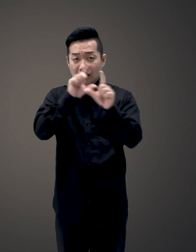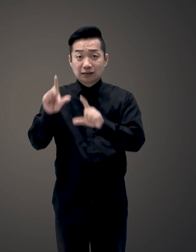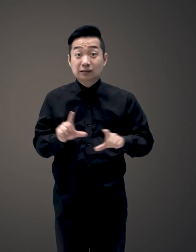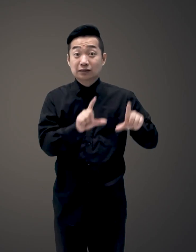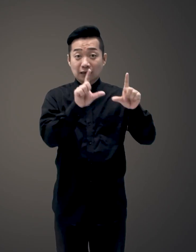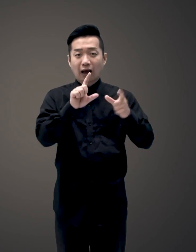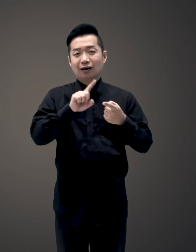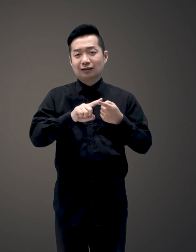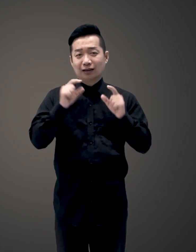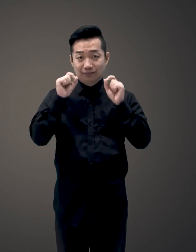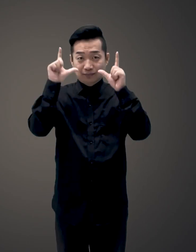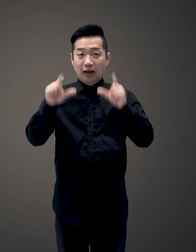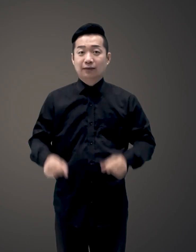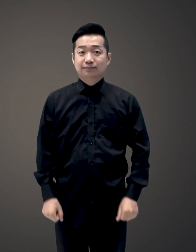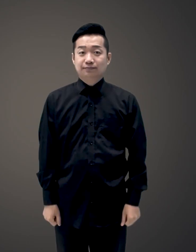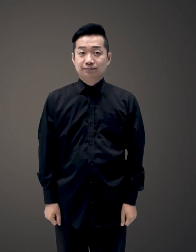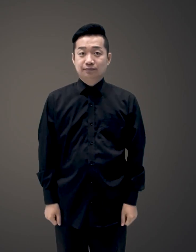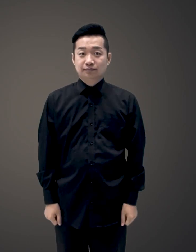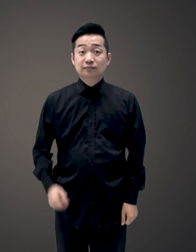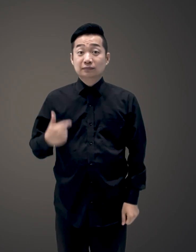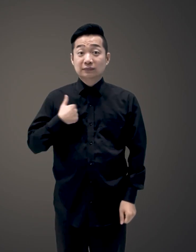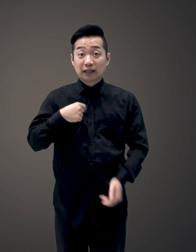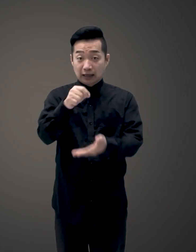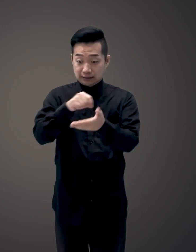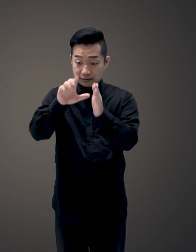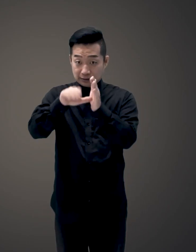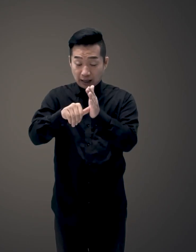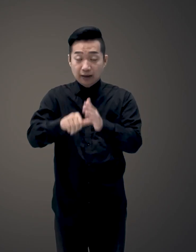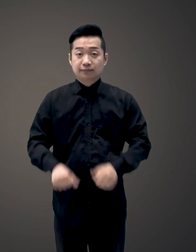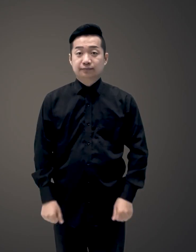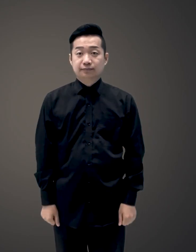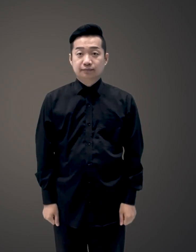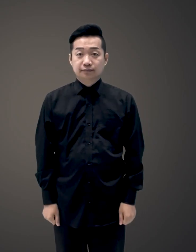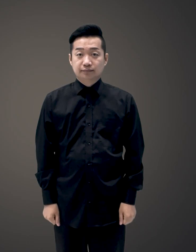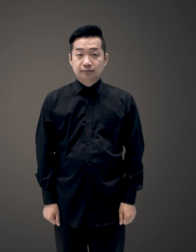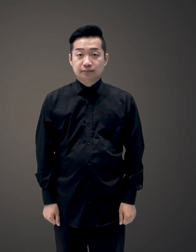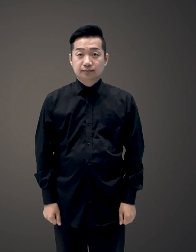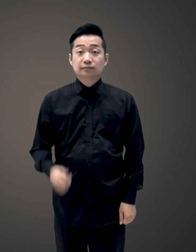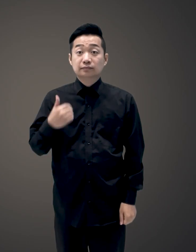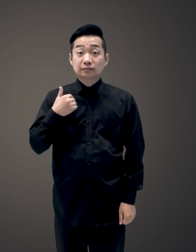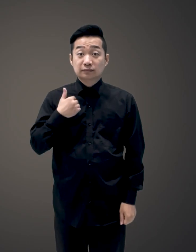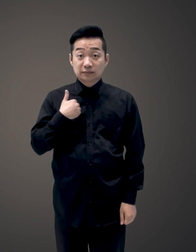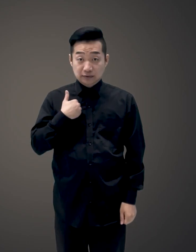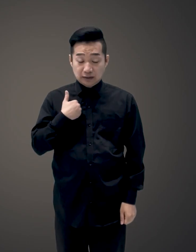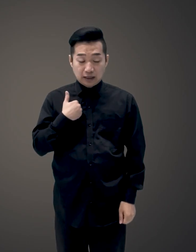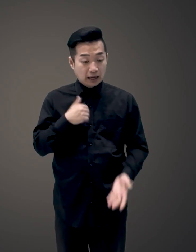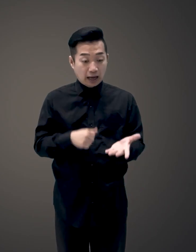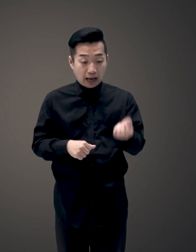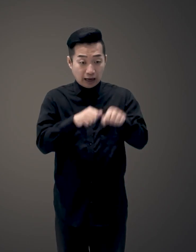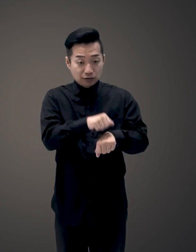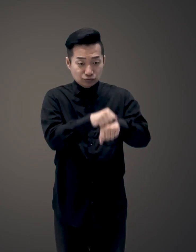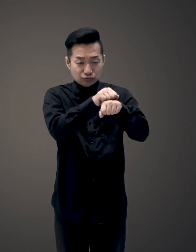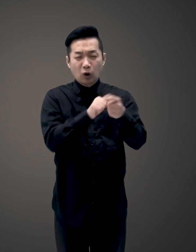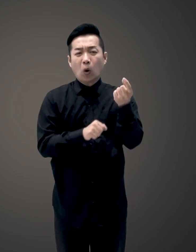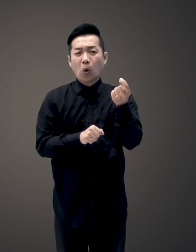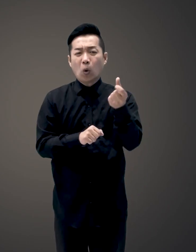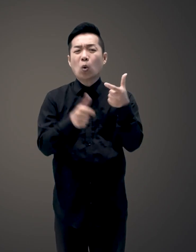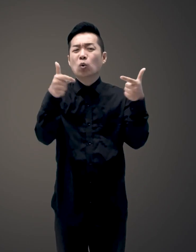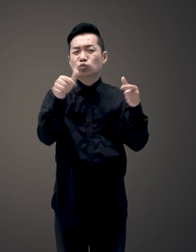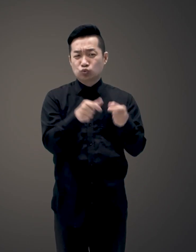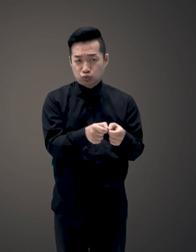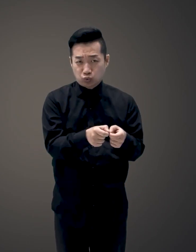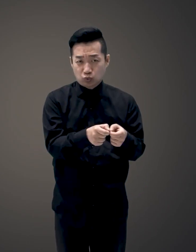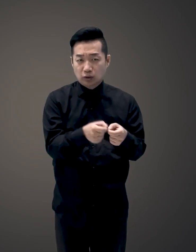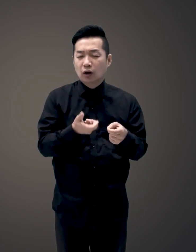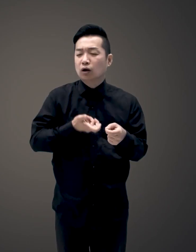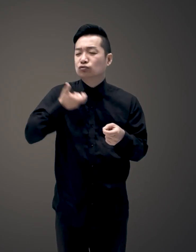살고 있다는 것을 깨닫습니다. 적어도 글을 쓸 때만큼은 제가 최소한으로 소유하고 또 언제든 떠날 수